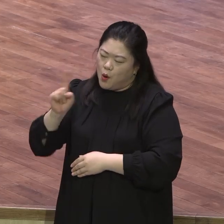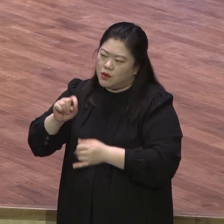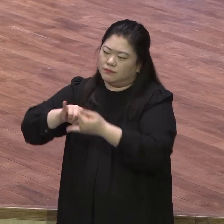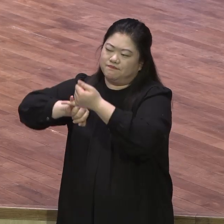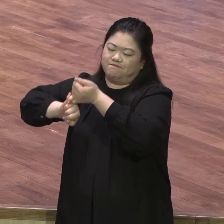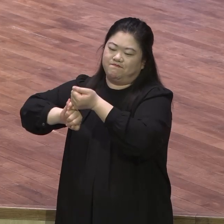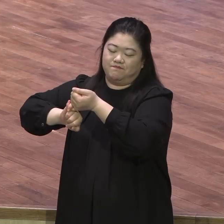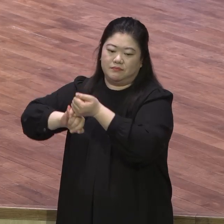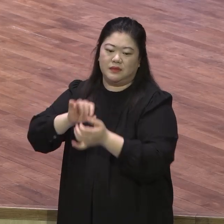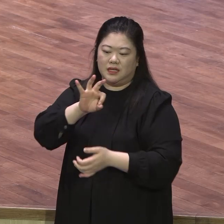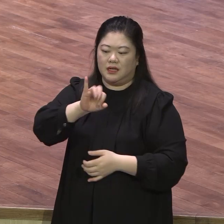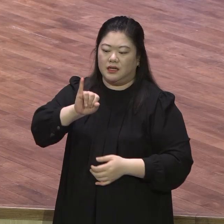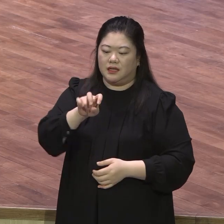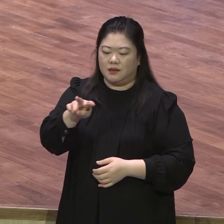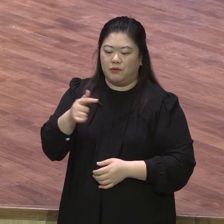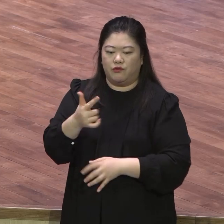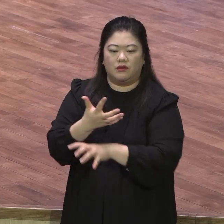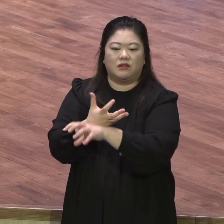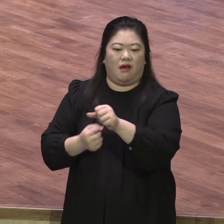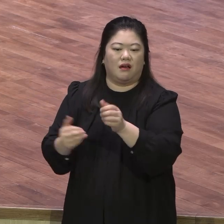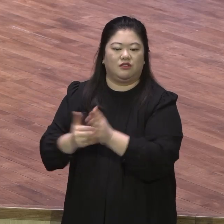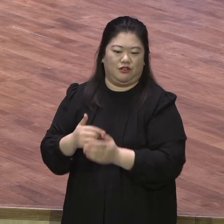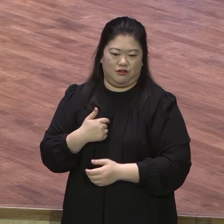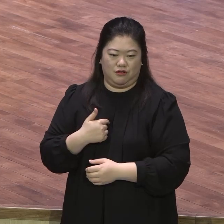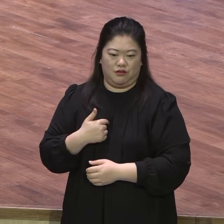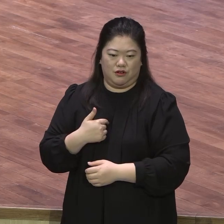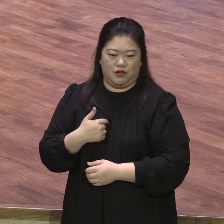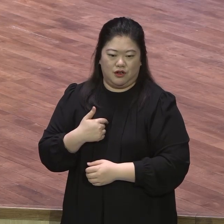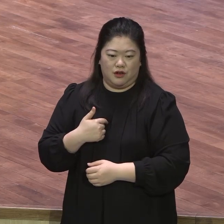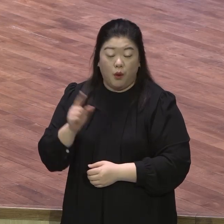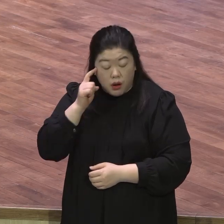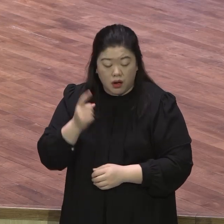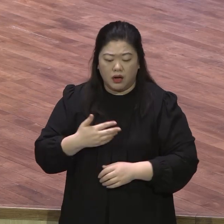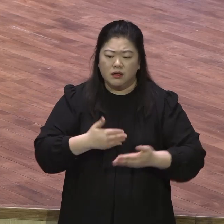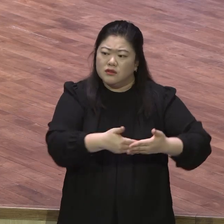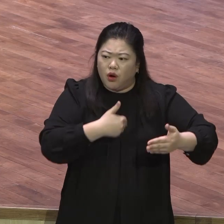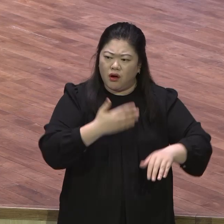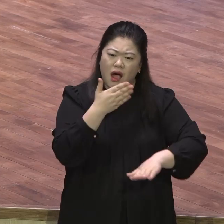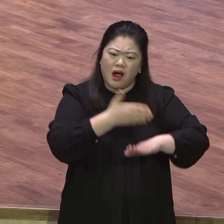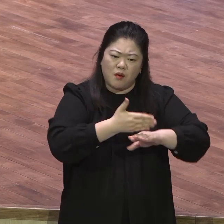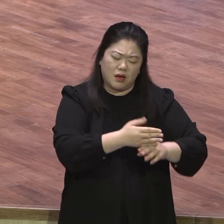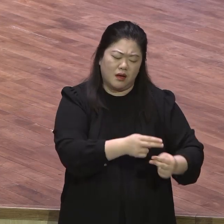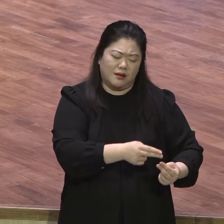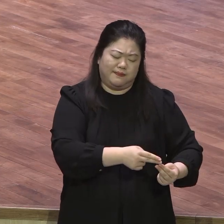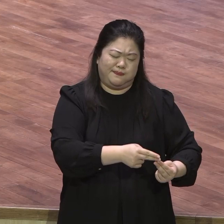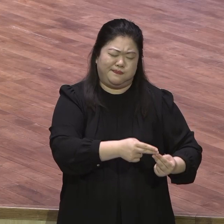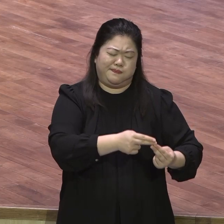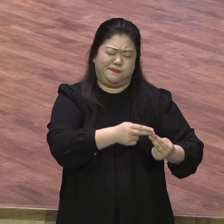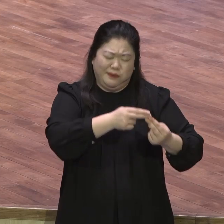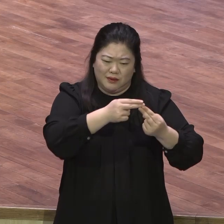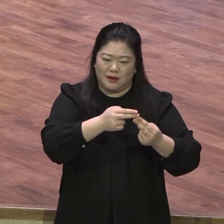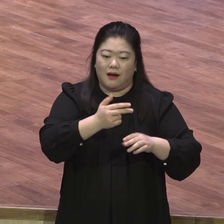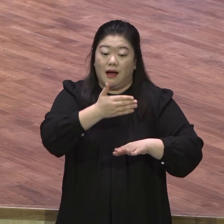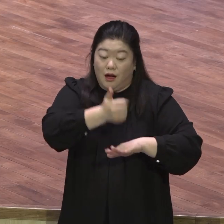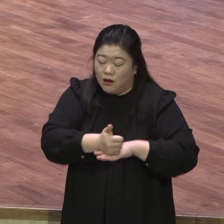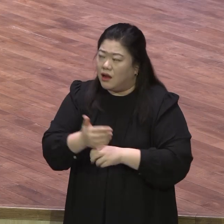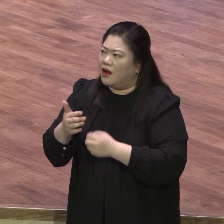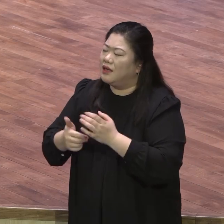감사할 때 기적이 납니다 감사 속에 응답이 나고 감사 속에 치유가 나고 감사 속에 하나가 되어있죠